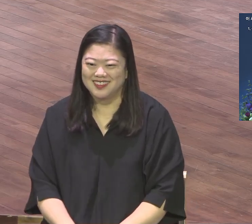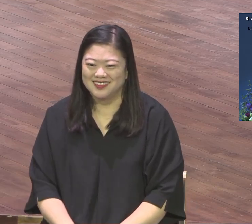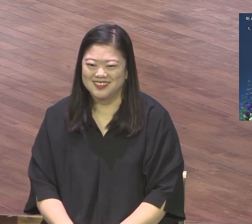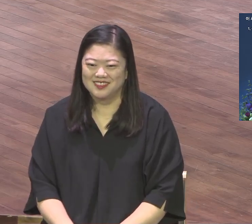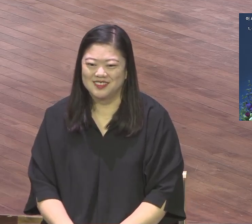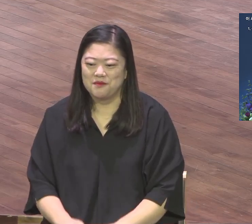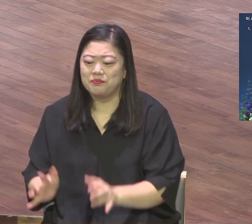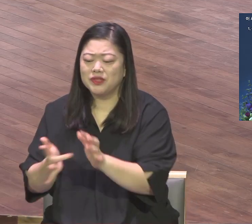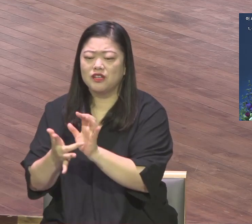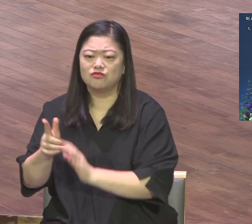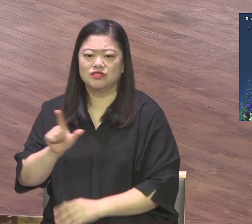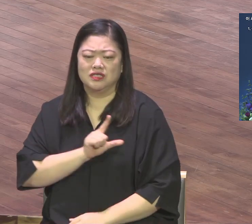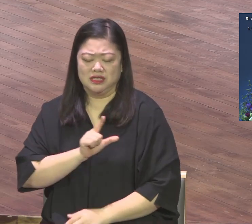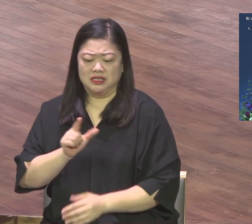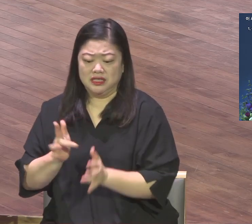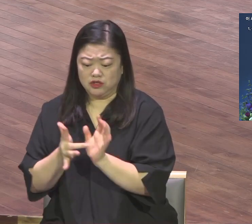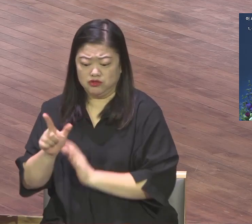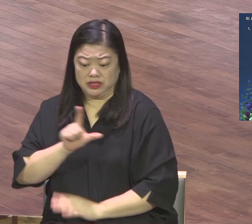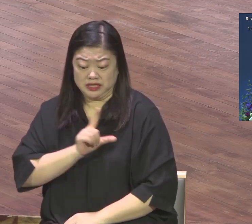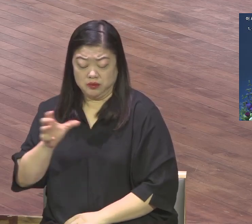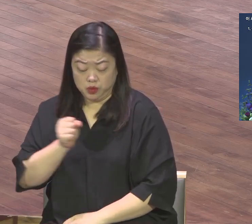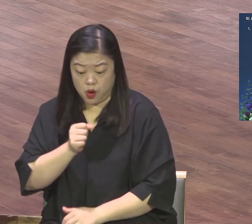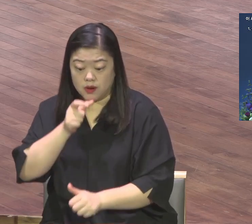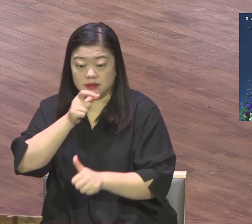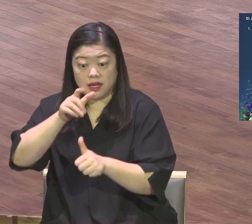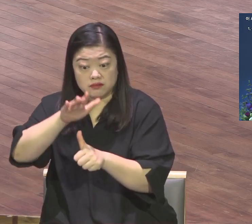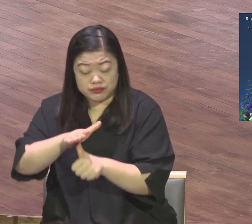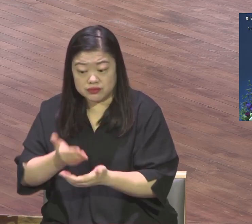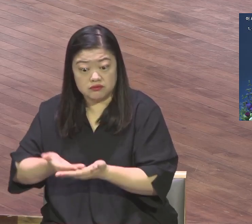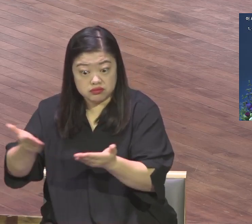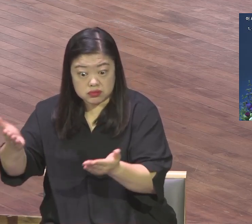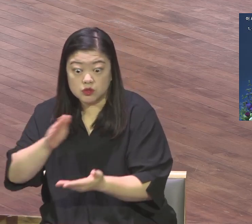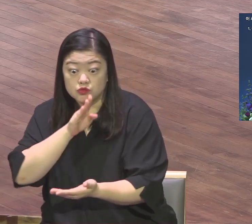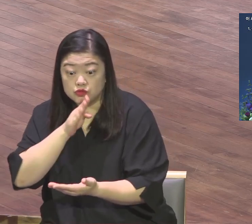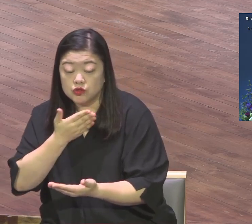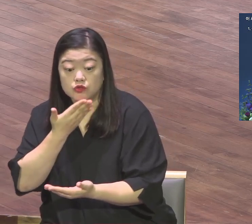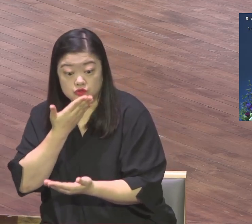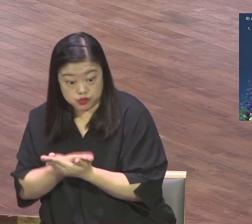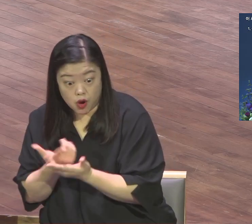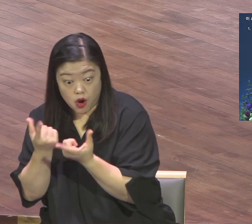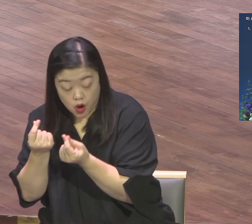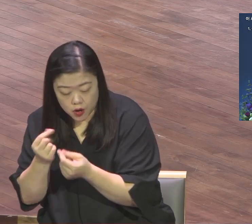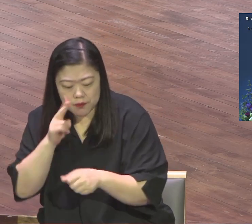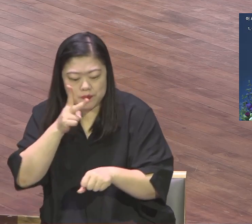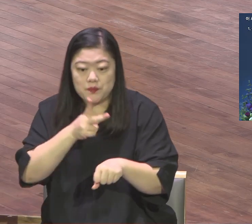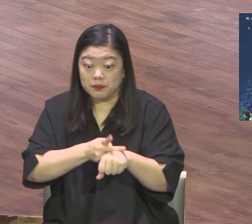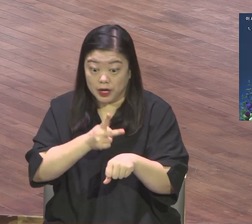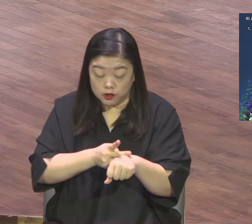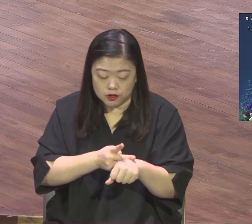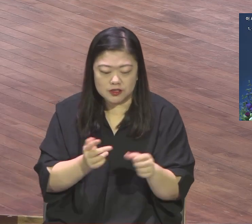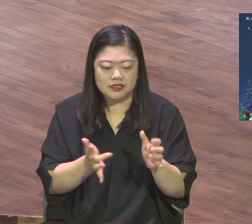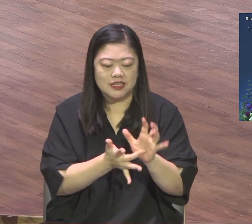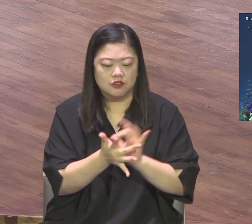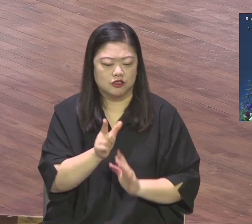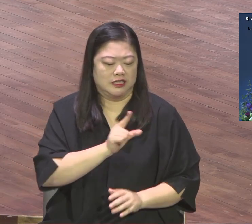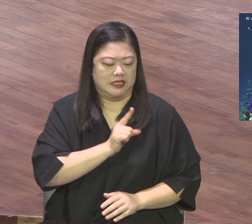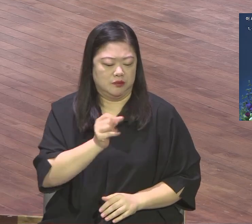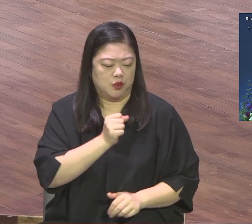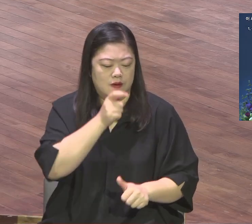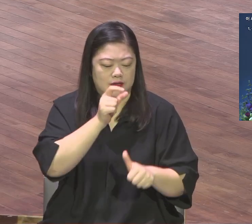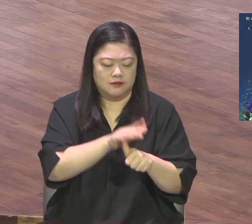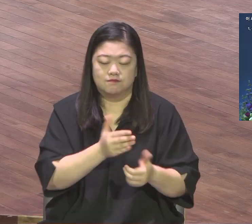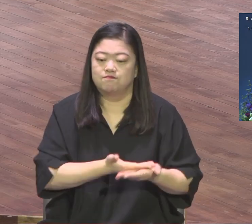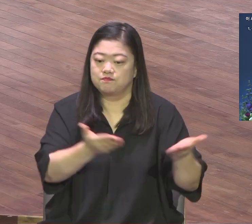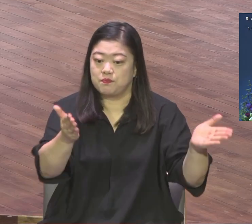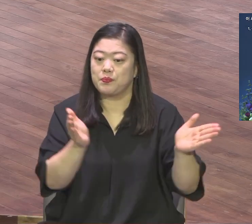받았던 사람들이 12명쯤 되었다 그랬어요. 이들은 후에 에베소 교회 일꾼이 되었는데 이들 가운데